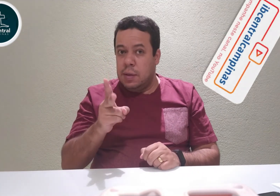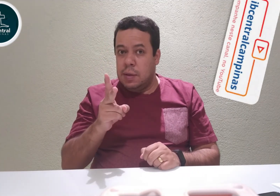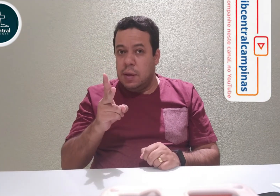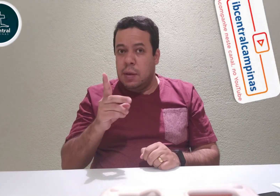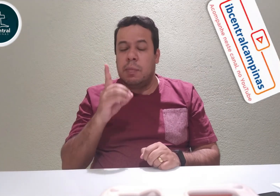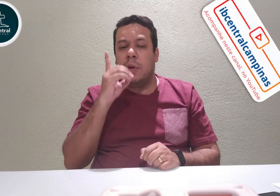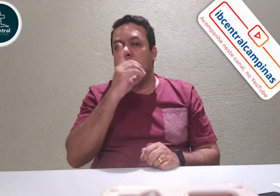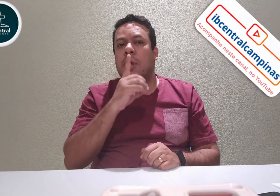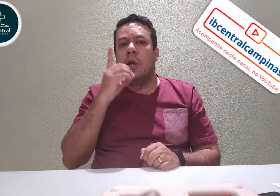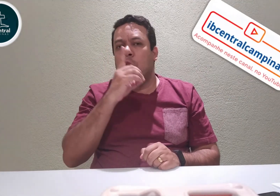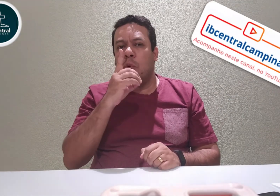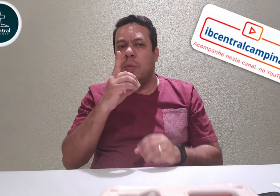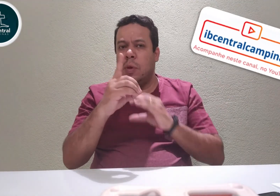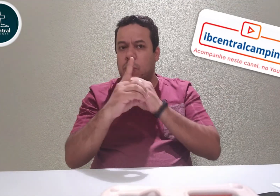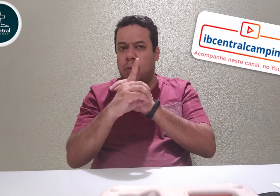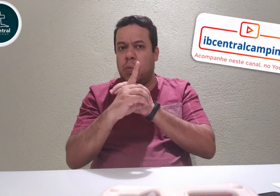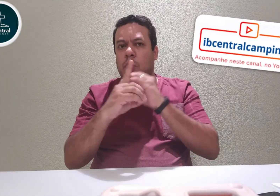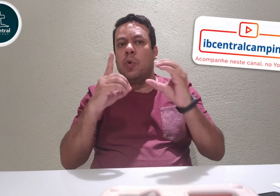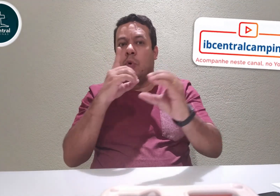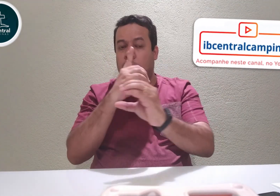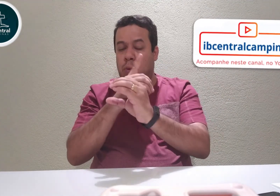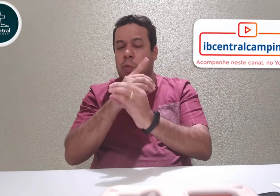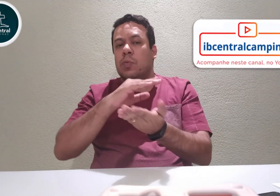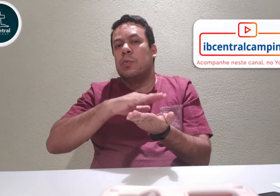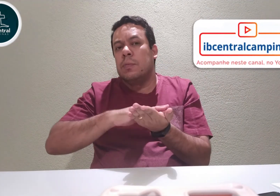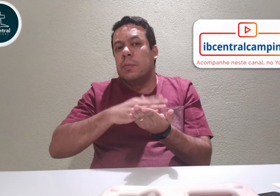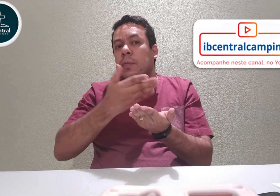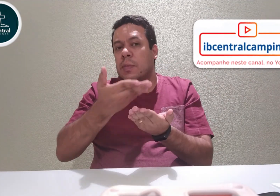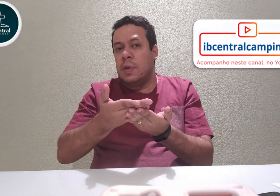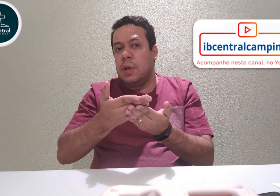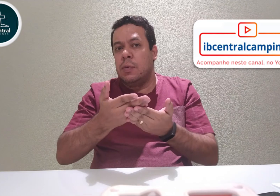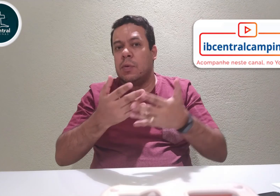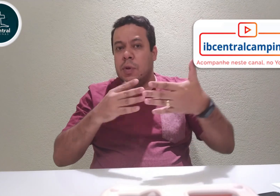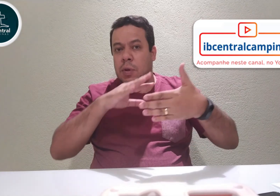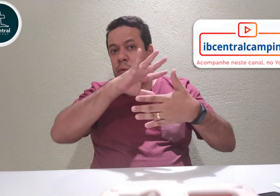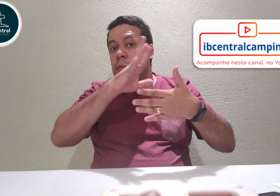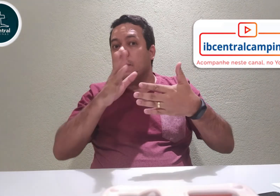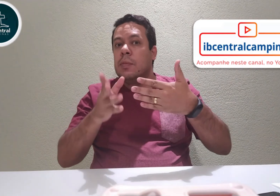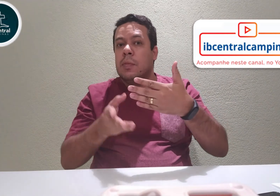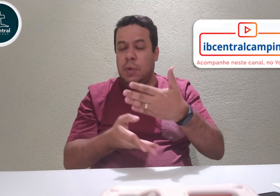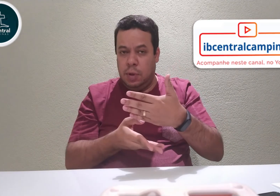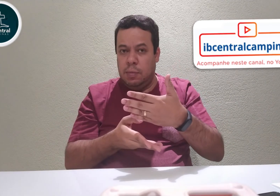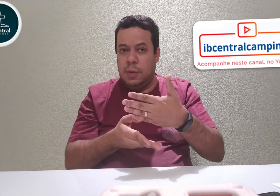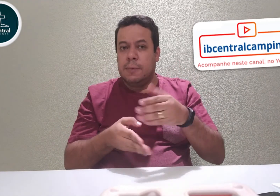Lembrem-se, todos os domingos temos cultos traduzidos em Libras.